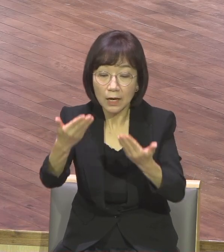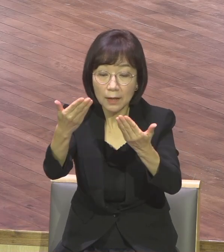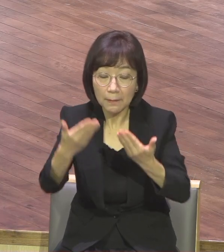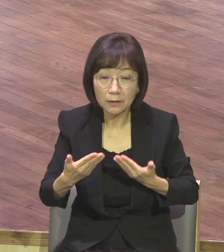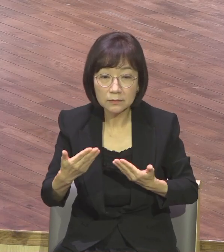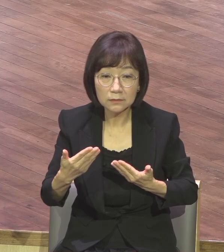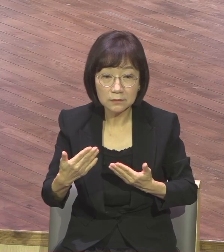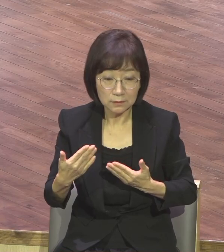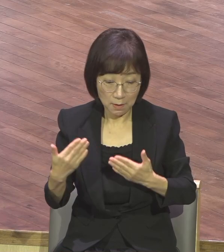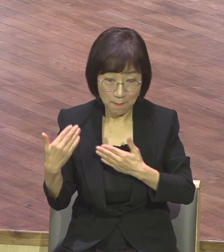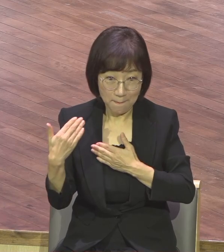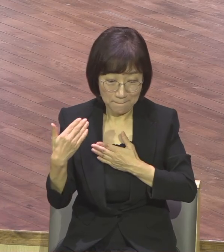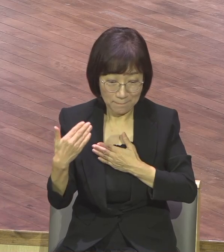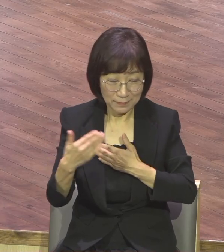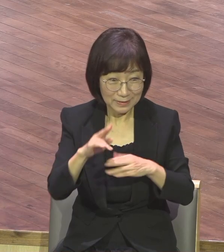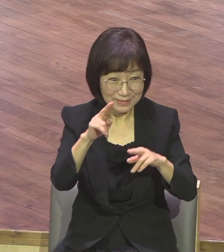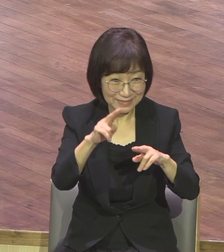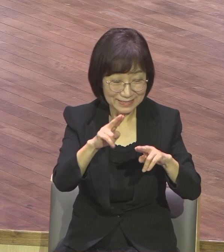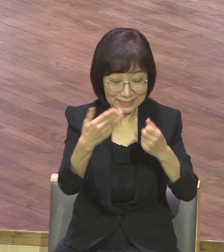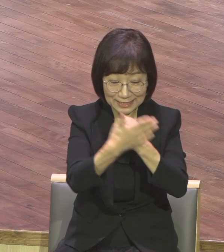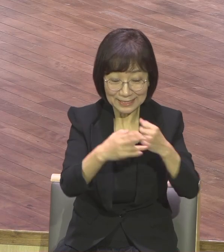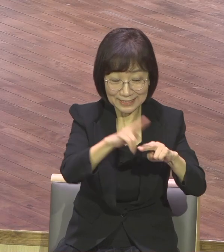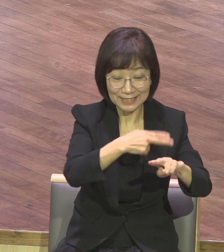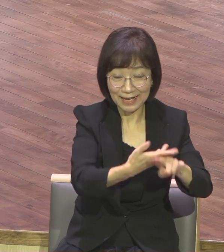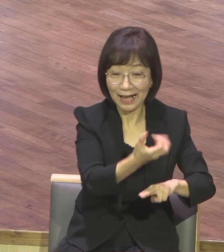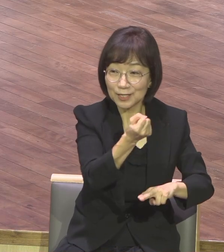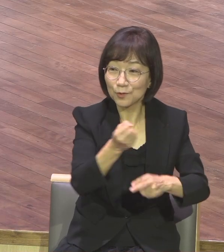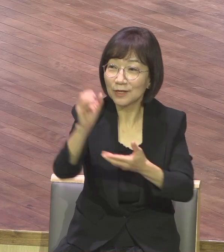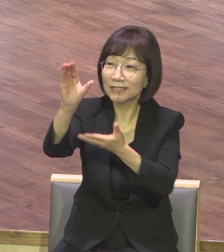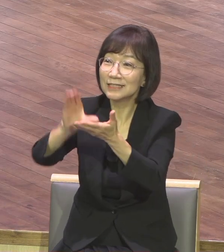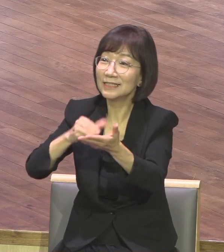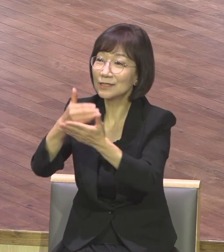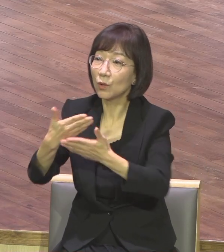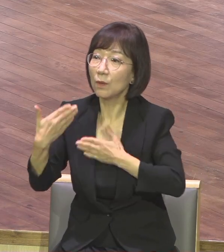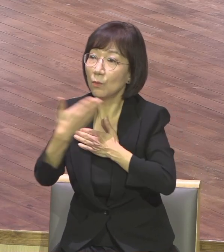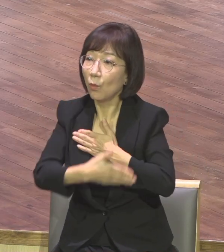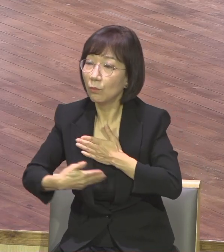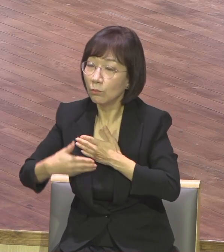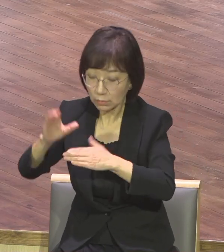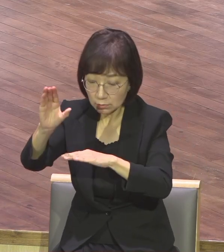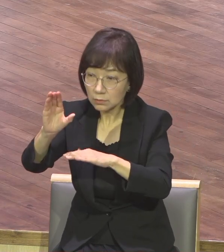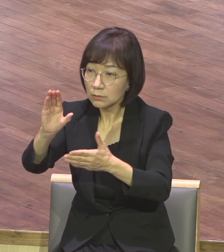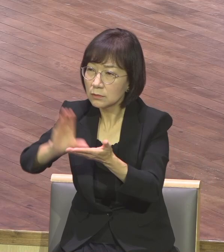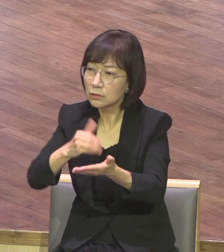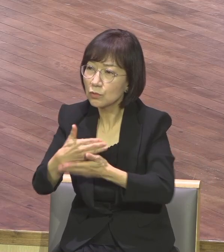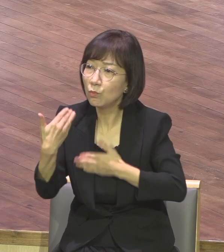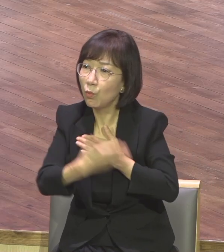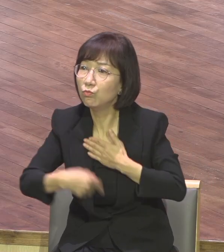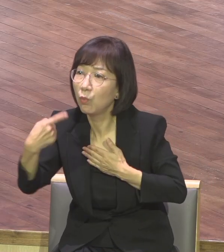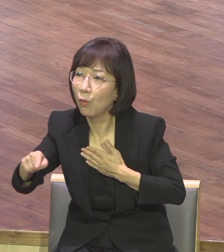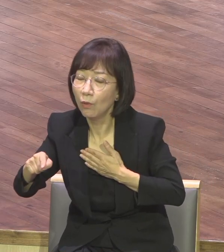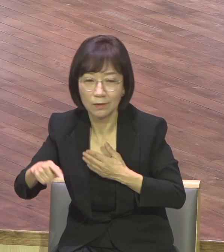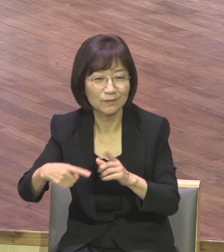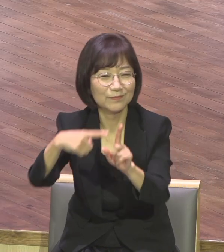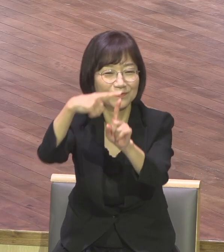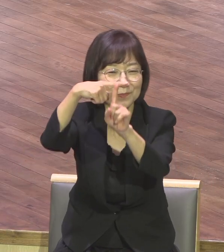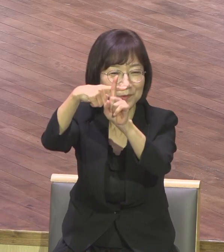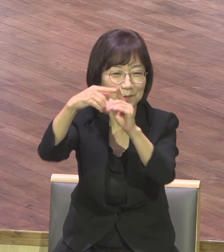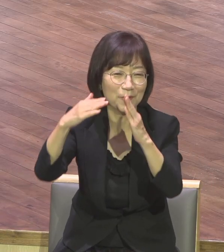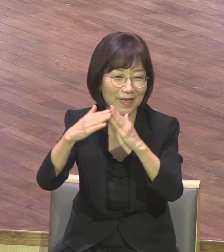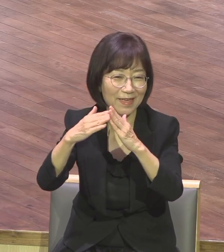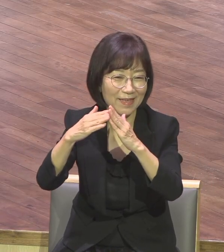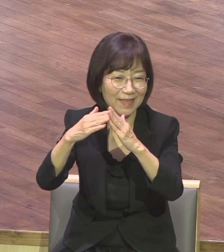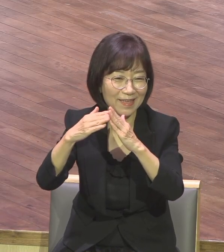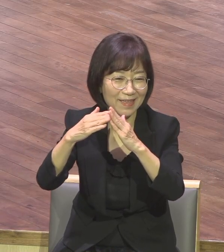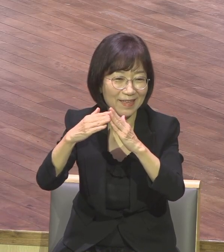몸이 뭐요? 교회입니다, 교회. 그리스도가 몸이, 그리스도가 주인이십니다, 이 교회 주인이. 그래서 그리스도의 몸인